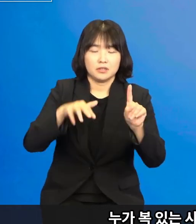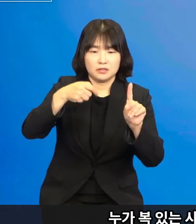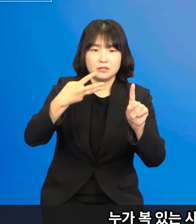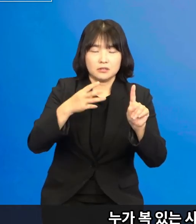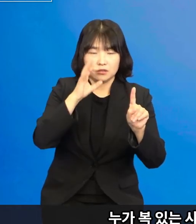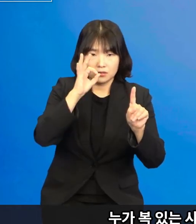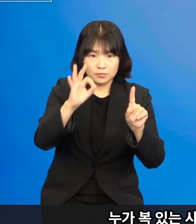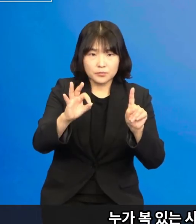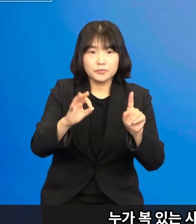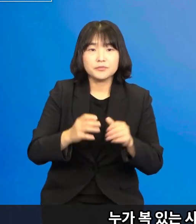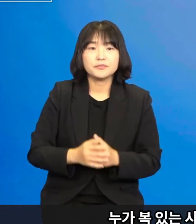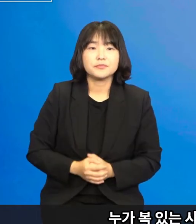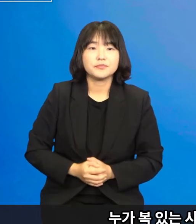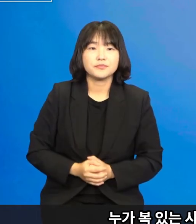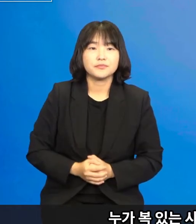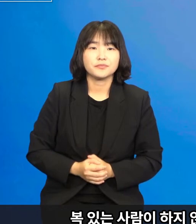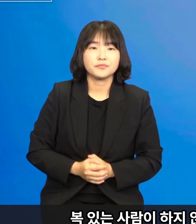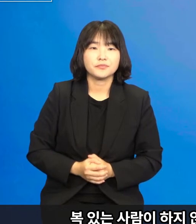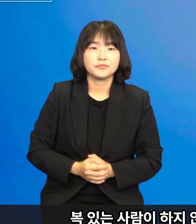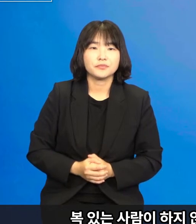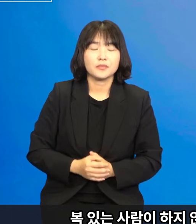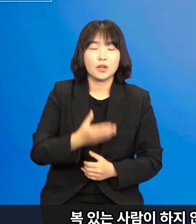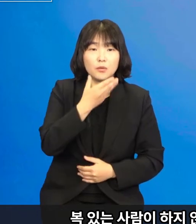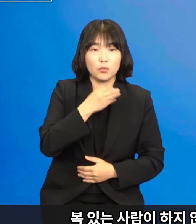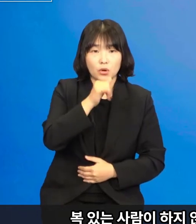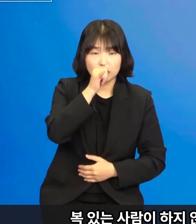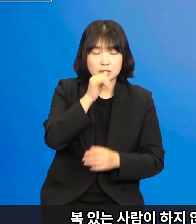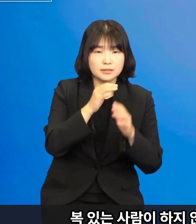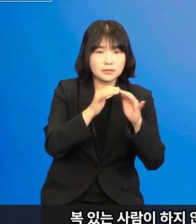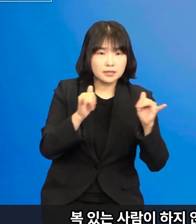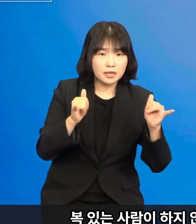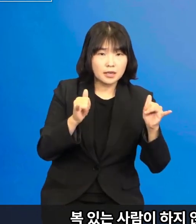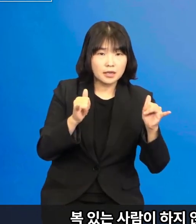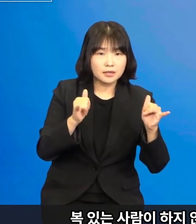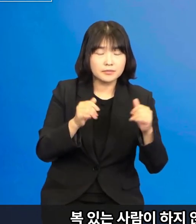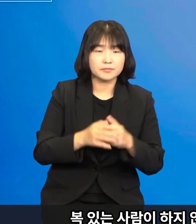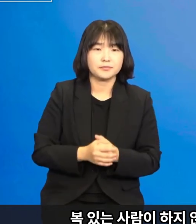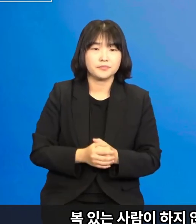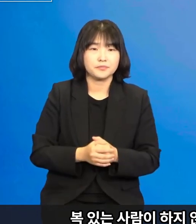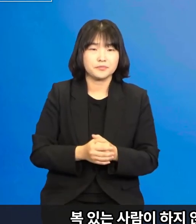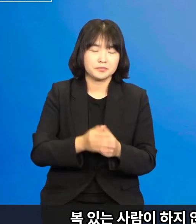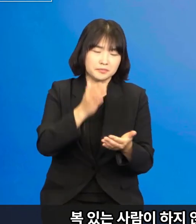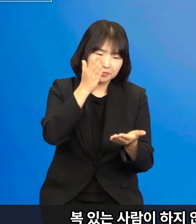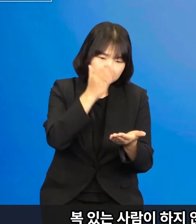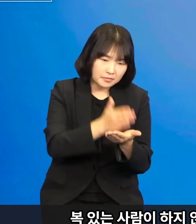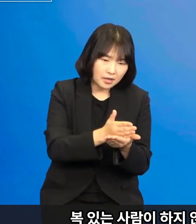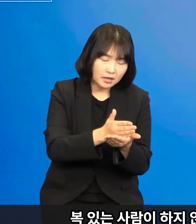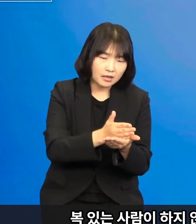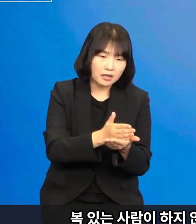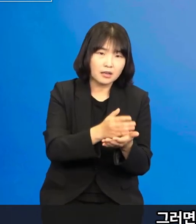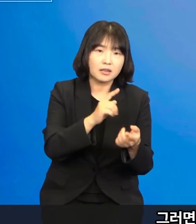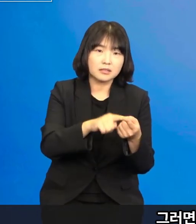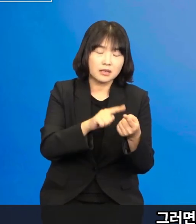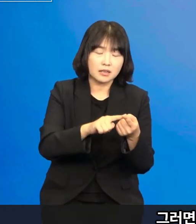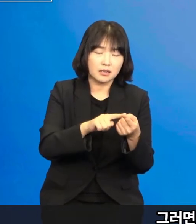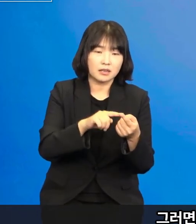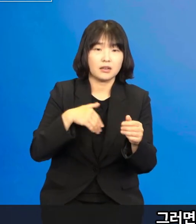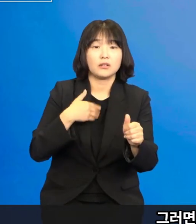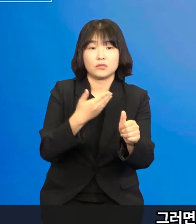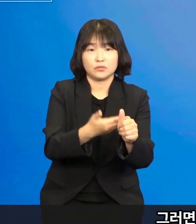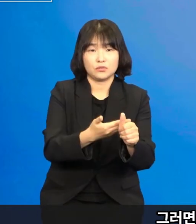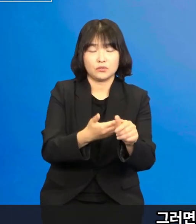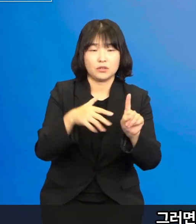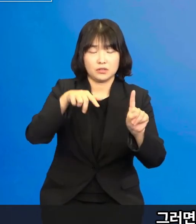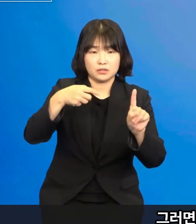있는 사람인지를 말하기 이전에 복 있는 사람이 하지 않는 일에 대해서 먼저 말합니다. 그러면서